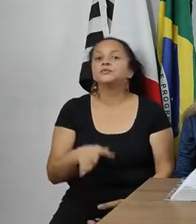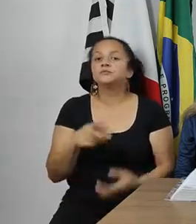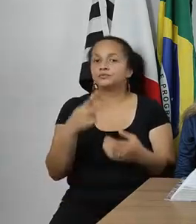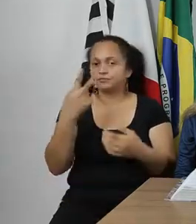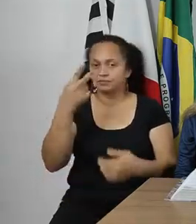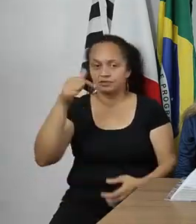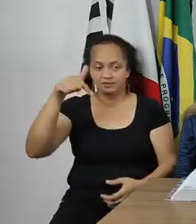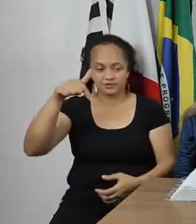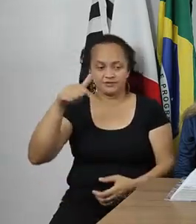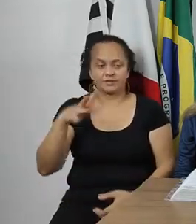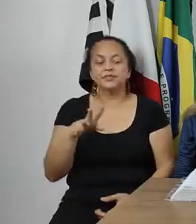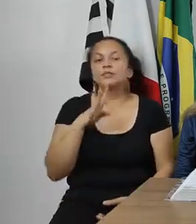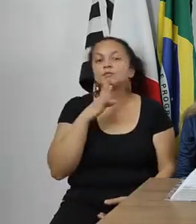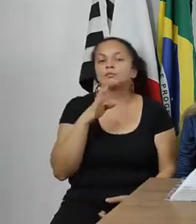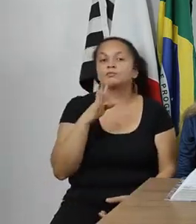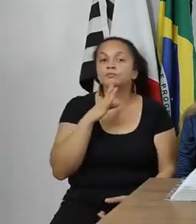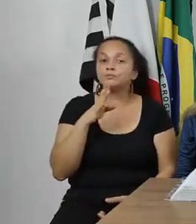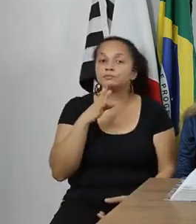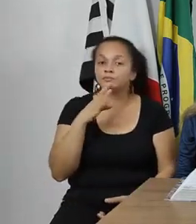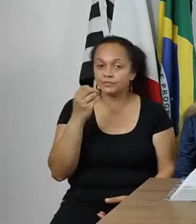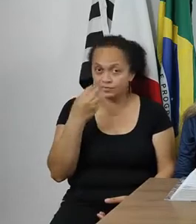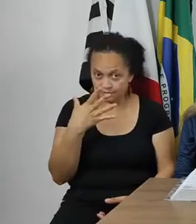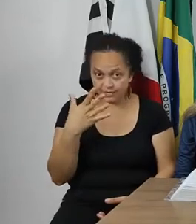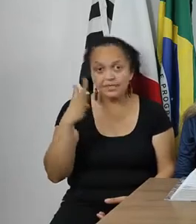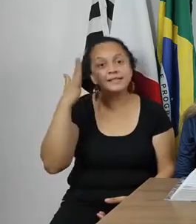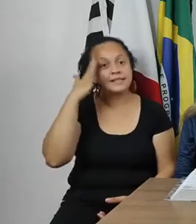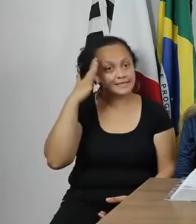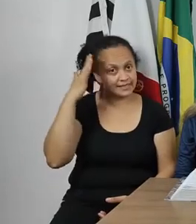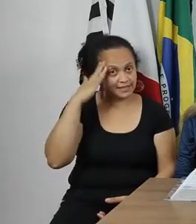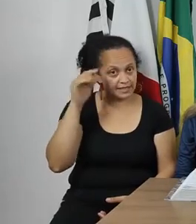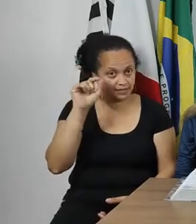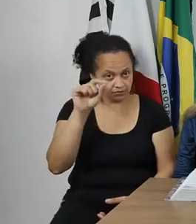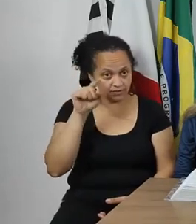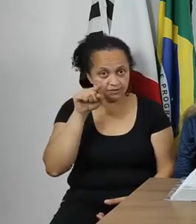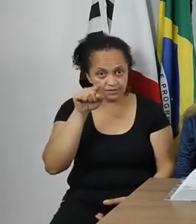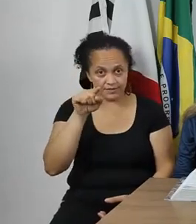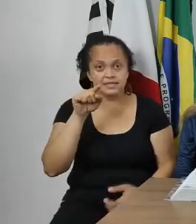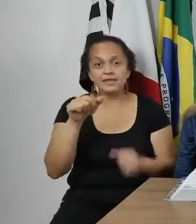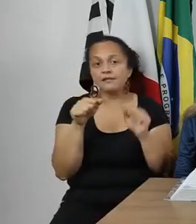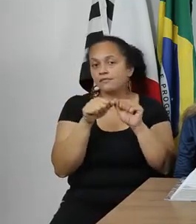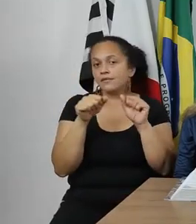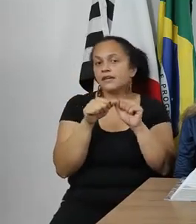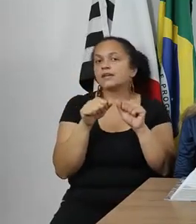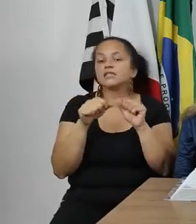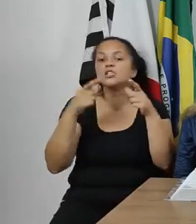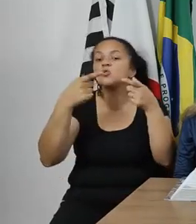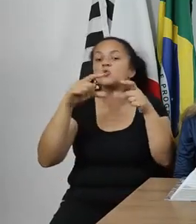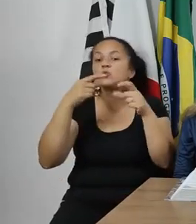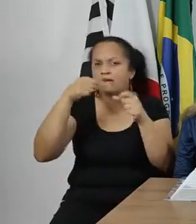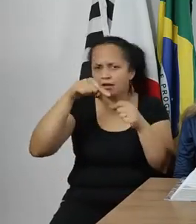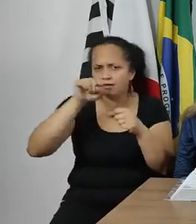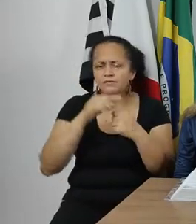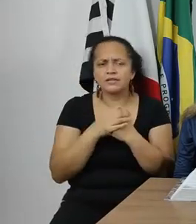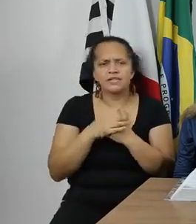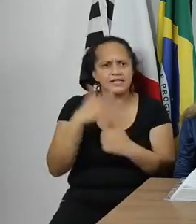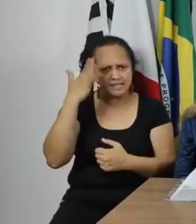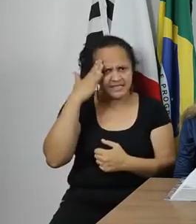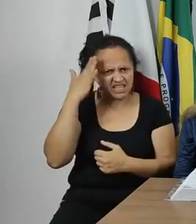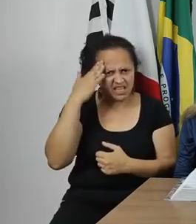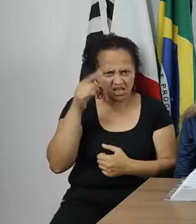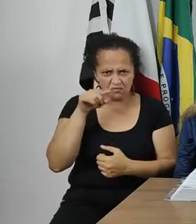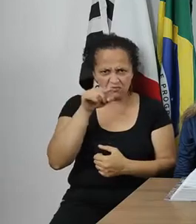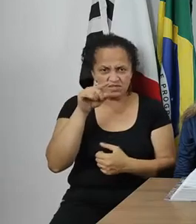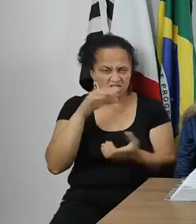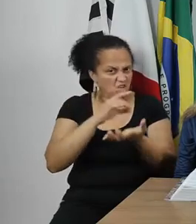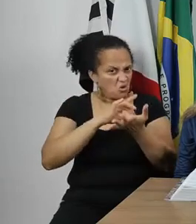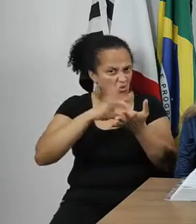muito bem, sei o que você faz e aonde vai. sei que você me odeia.